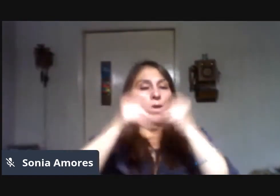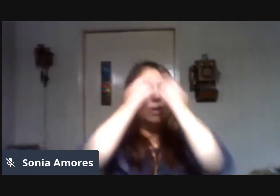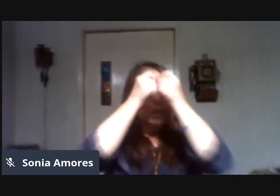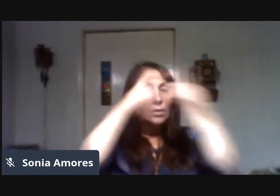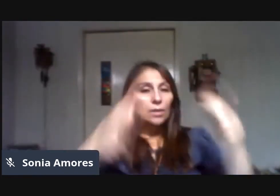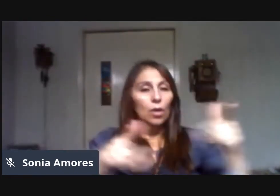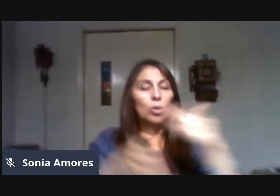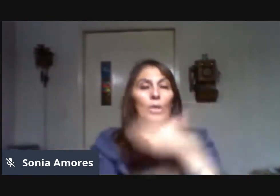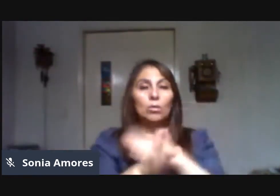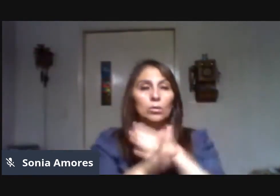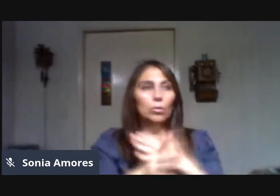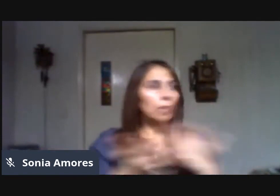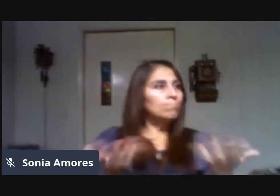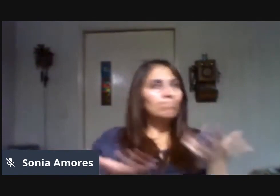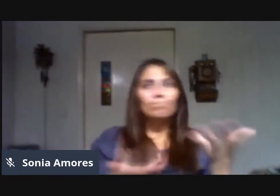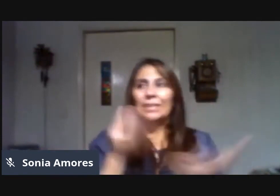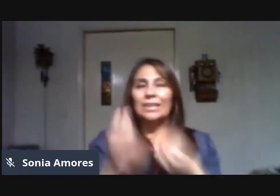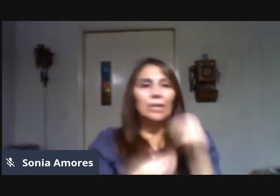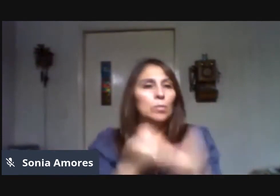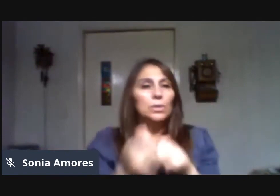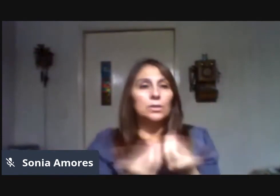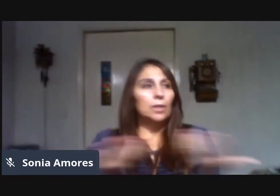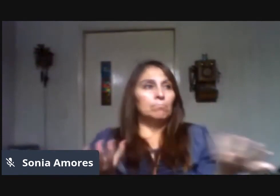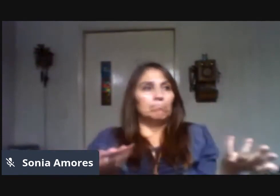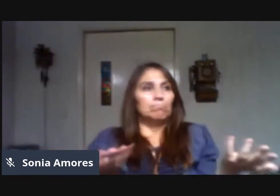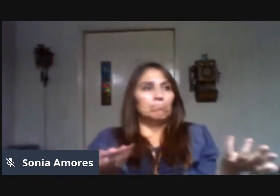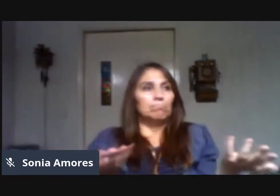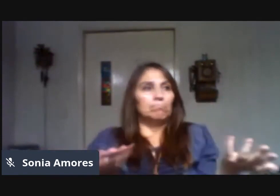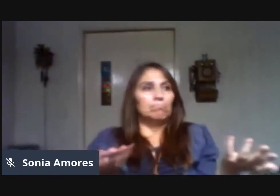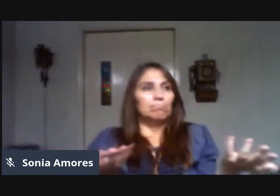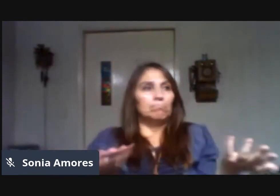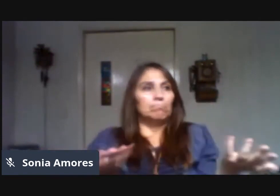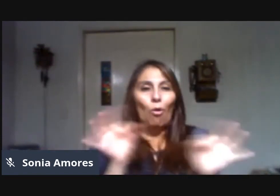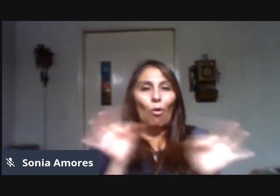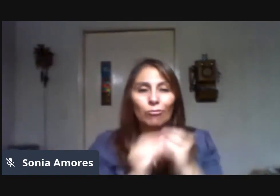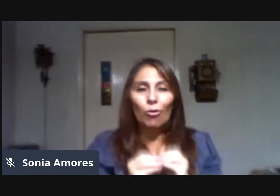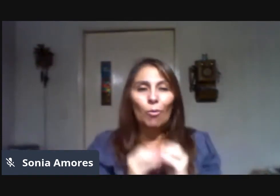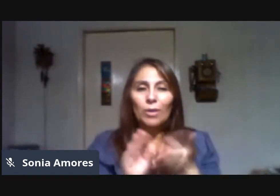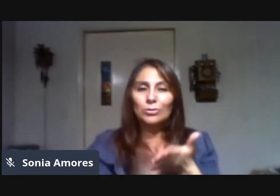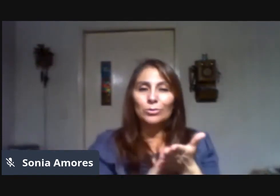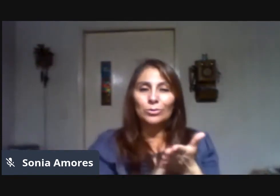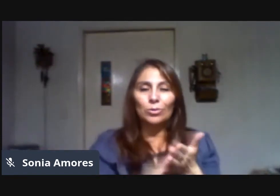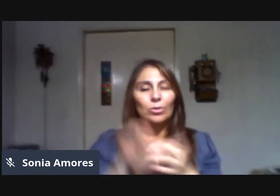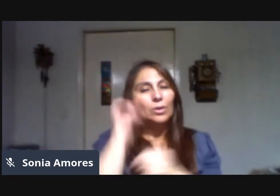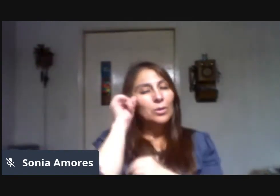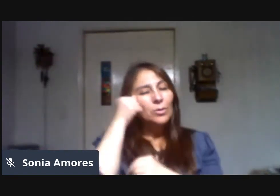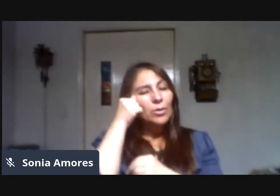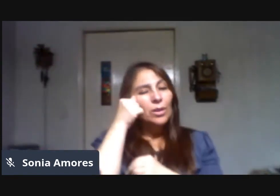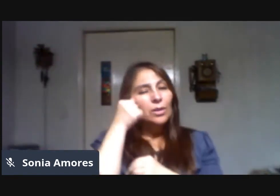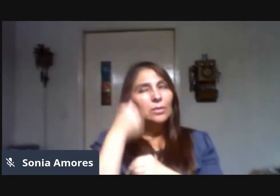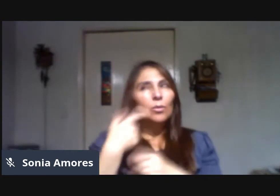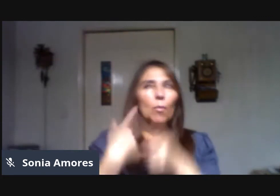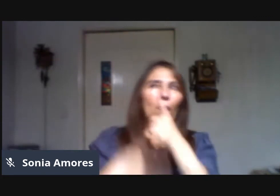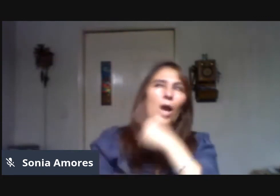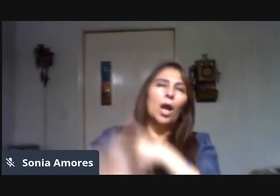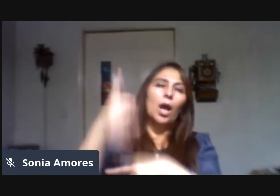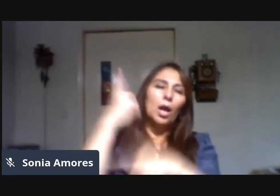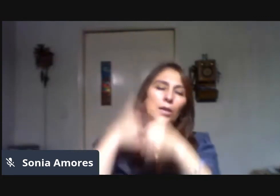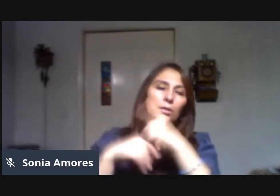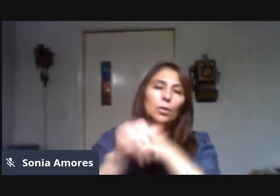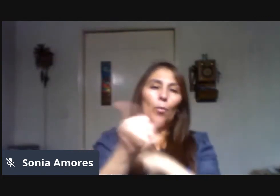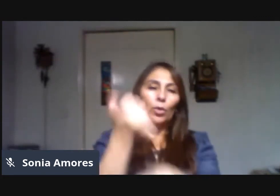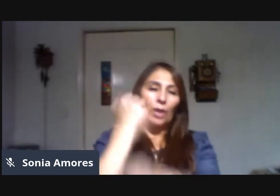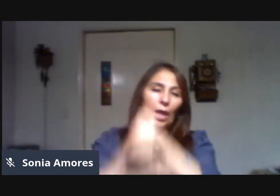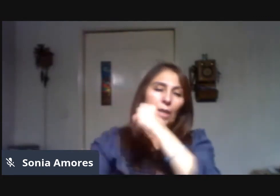salida. Porque es como cuando, recuerde Germán, hace 10 años estábamos por allá en Cali